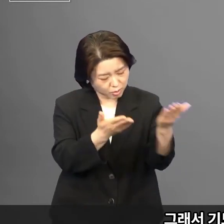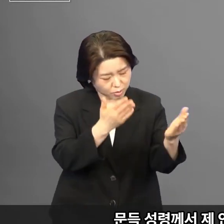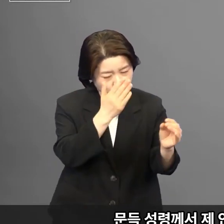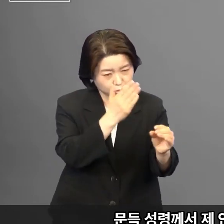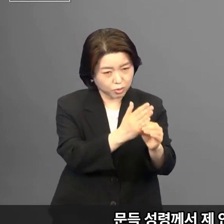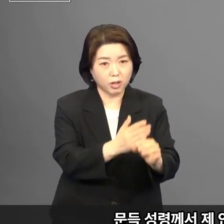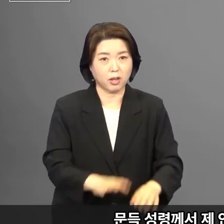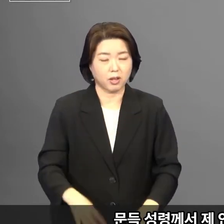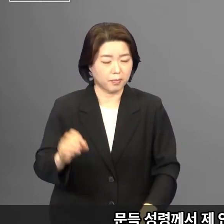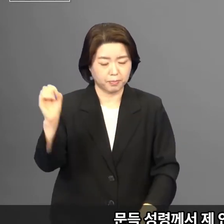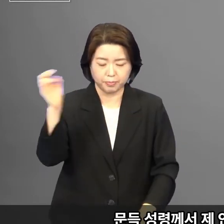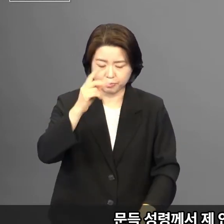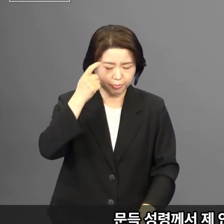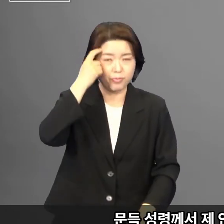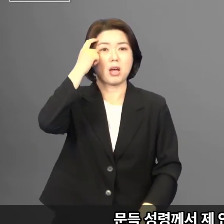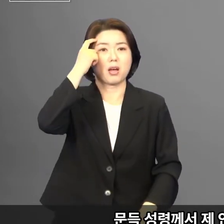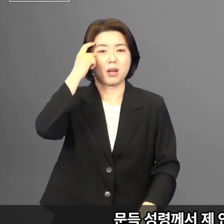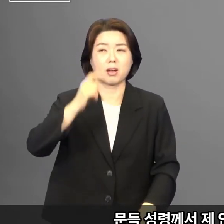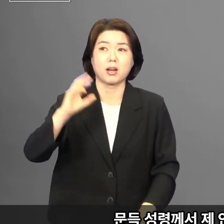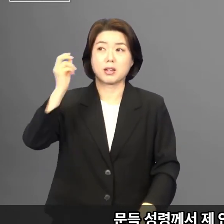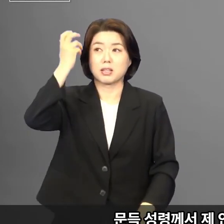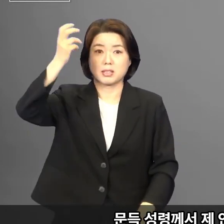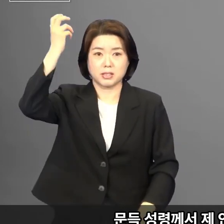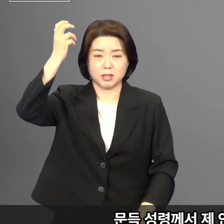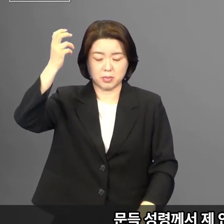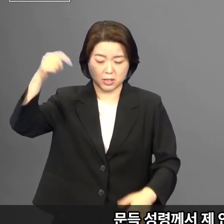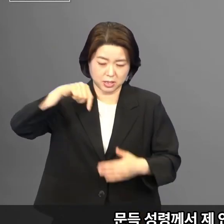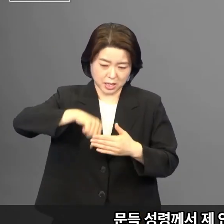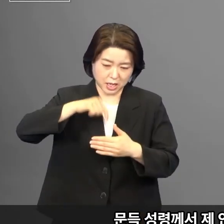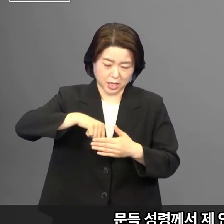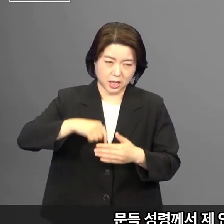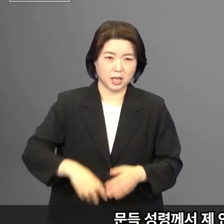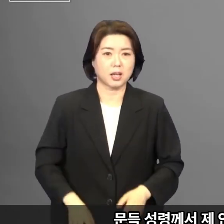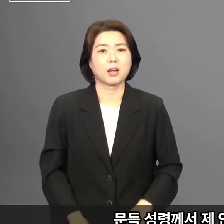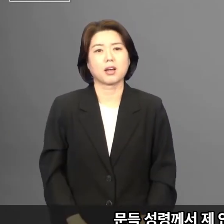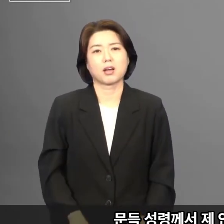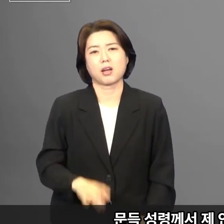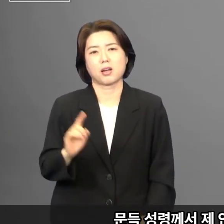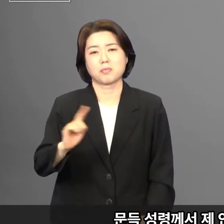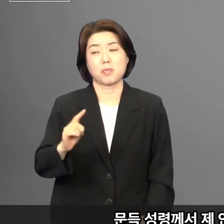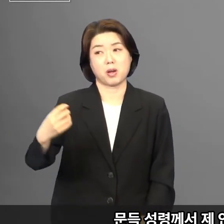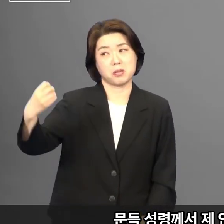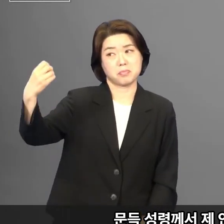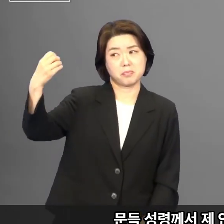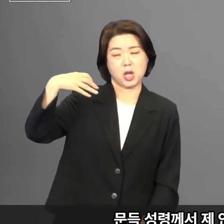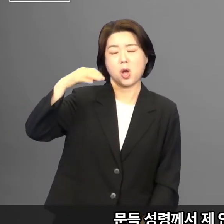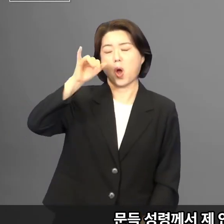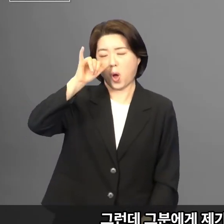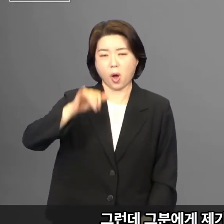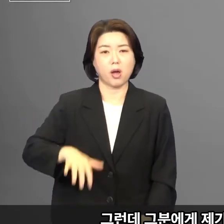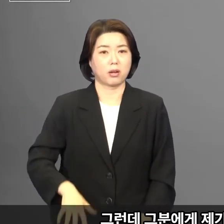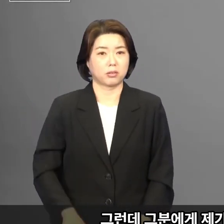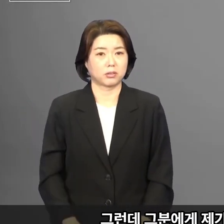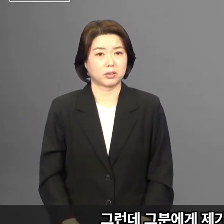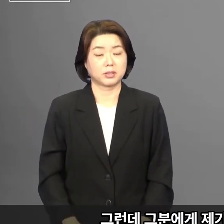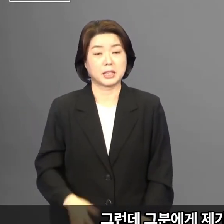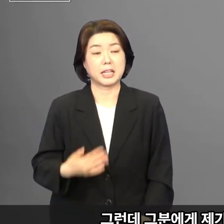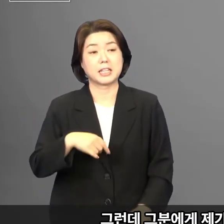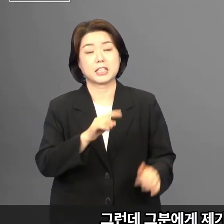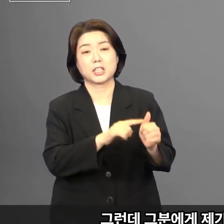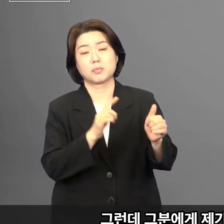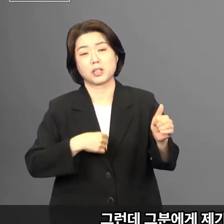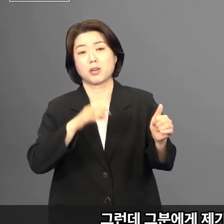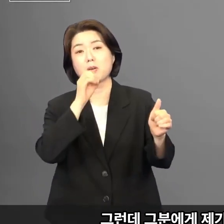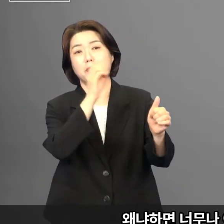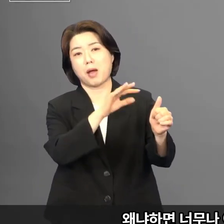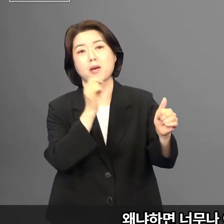있는데 문득 성령께서 제 안에 무언가를 말씀하셨어요. 근데 그분에게 제가